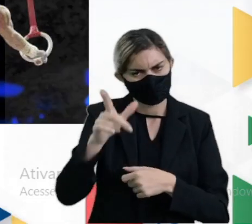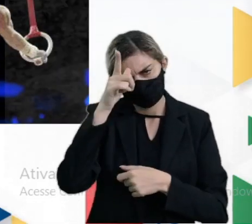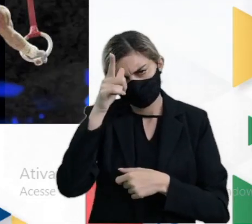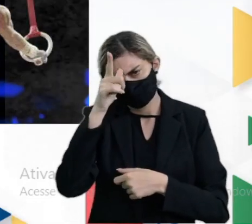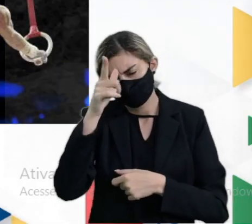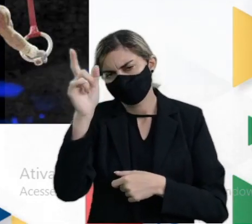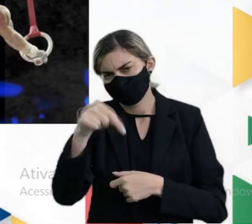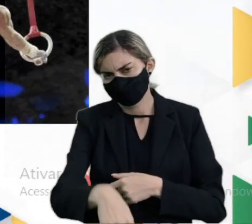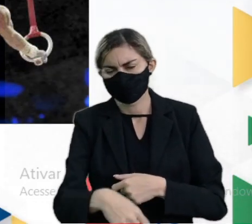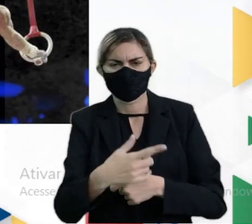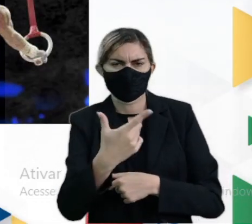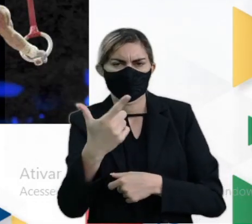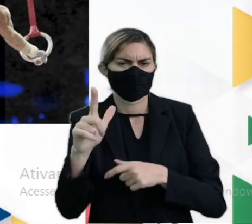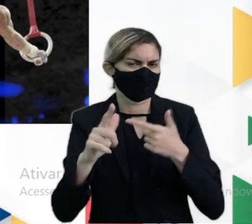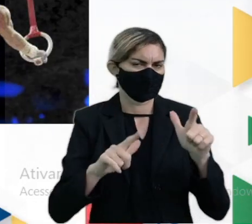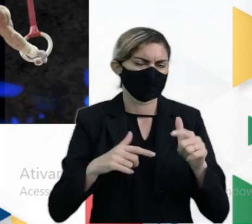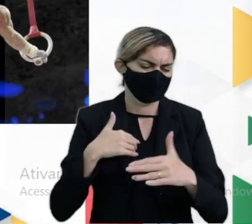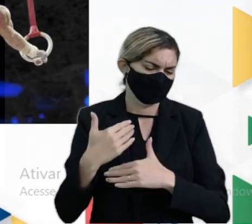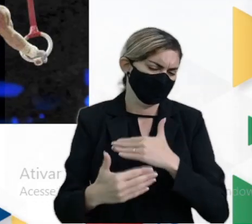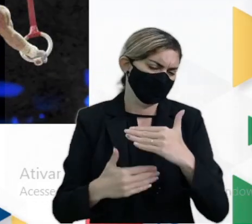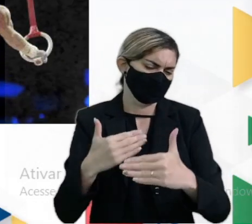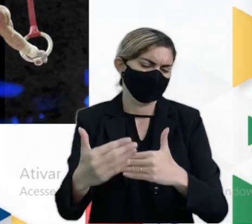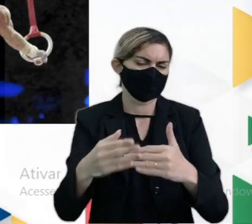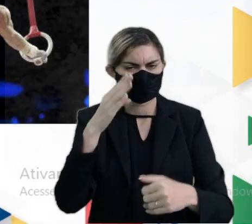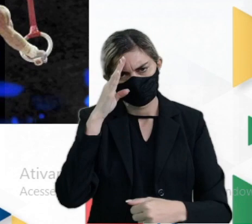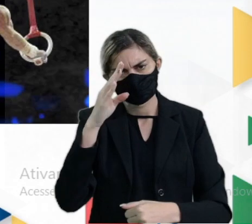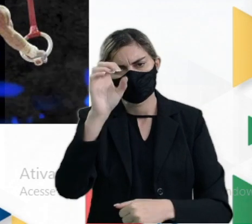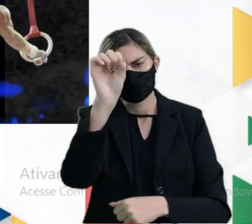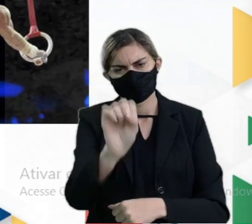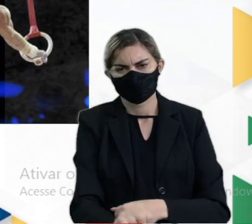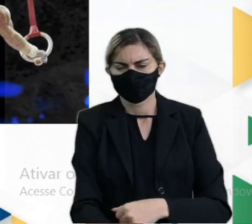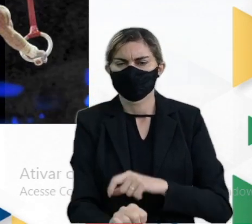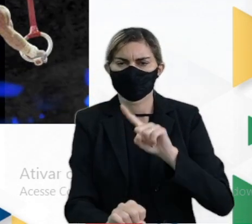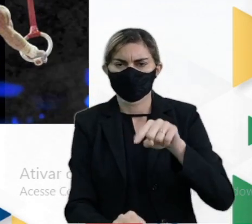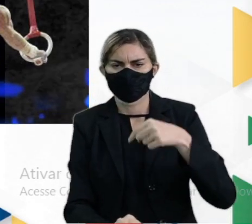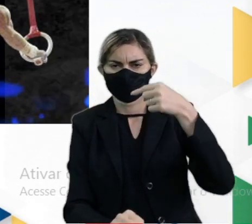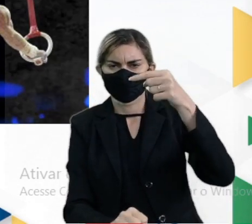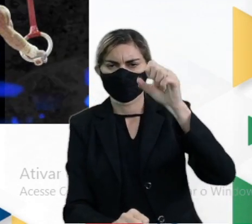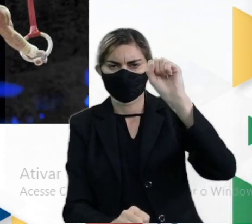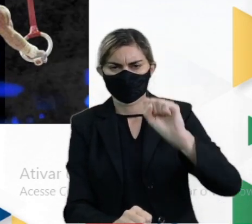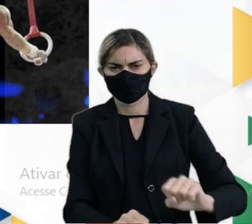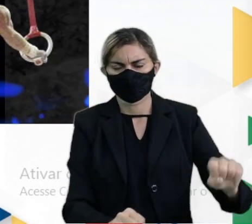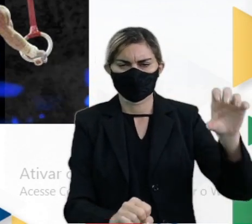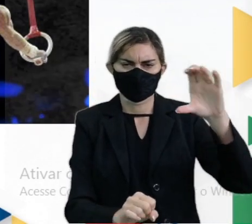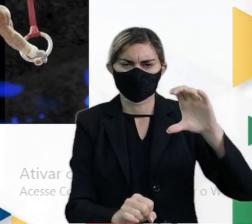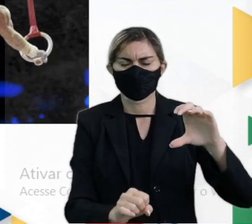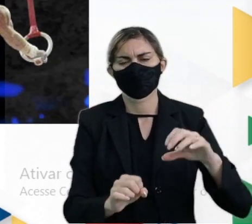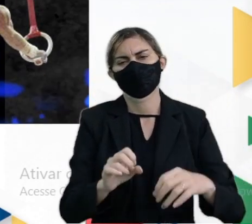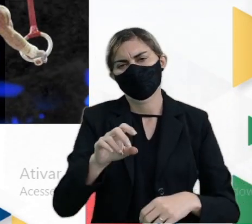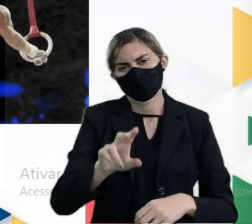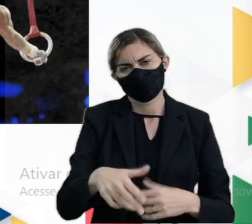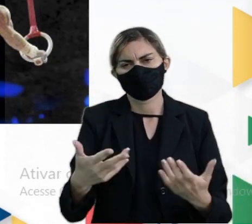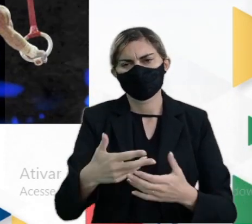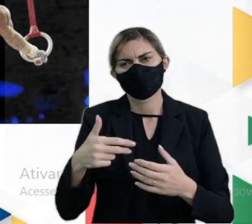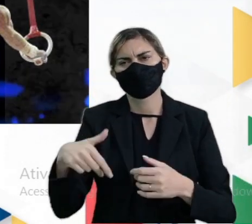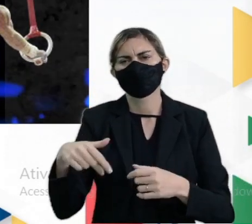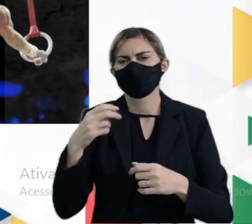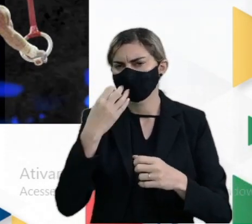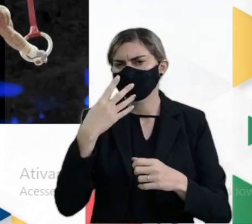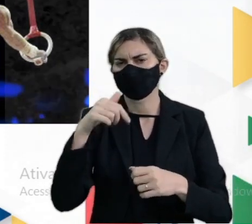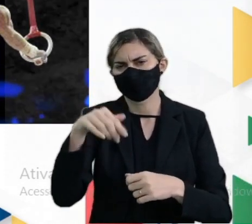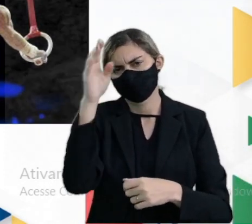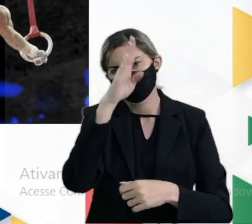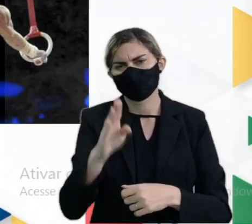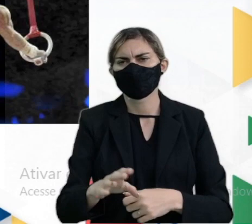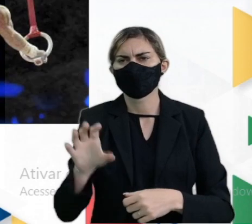alemães, né? E, enfim, foi desenvolvendo, né? Principalmente no sul, depois no sul e no sudeste do país. Hoje nós temos bons atletas aqui no